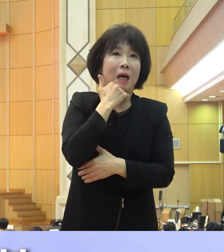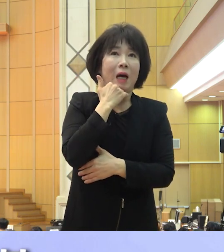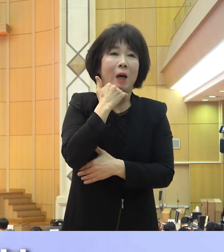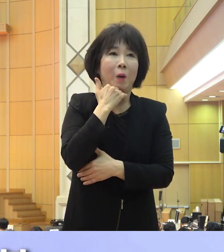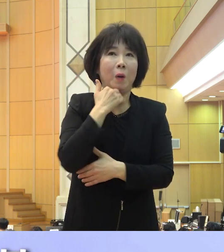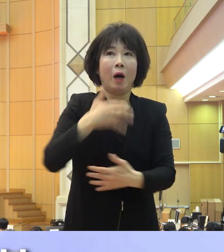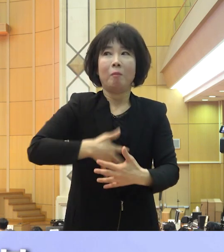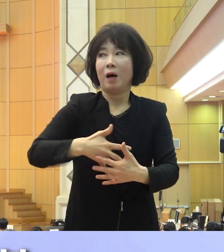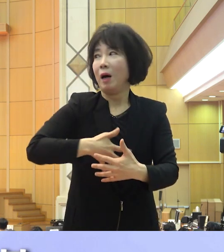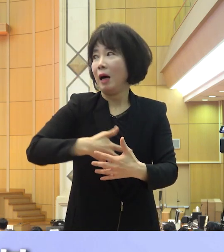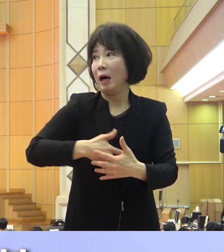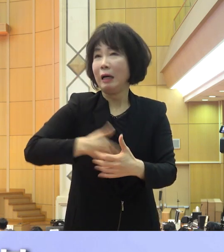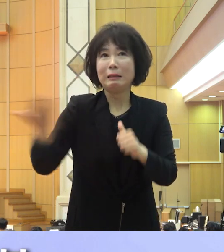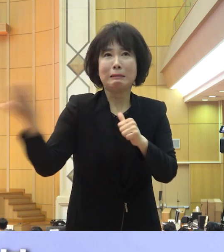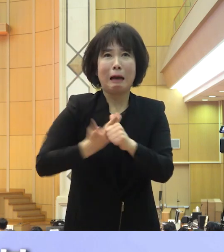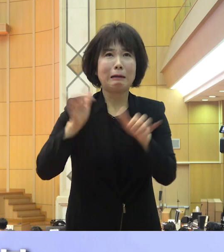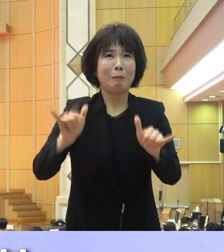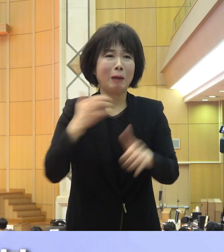그랬어요.